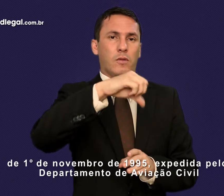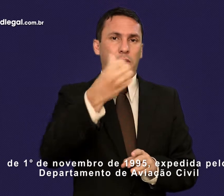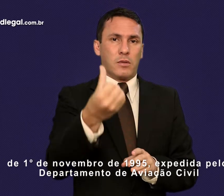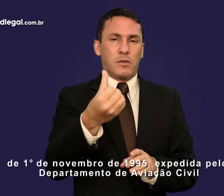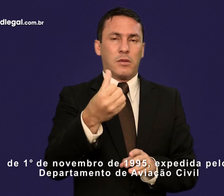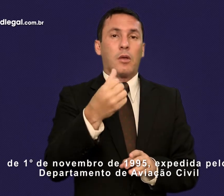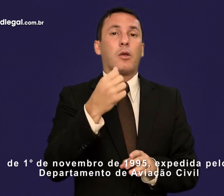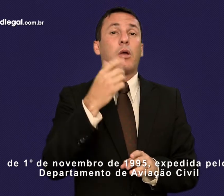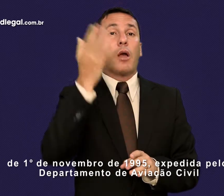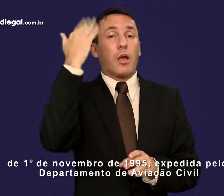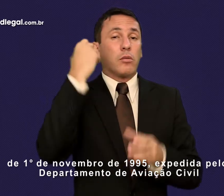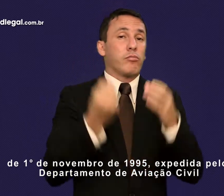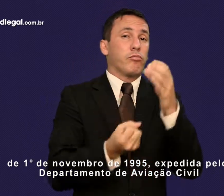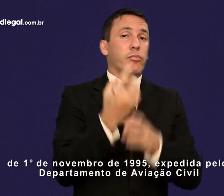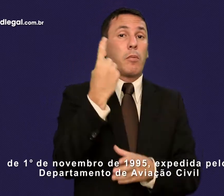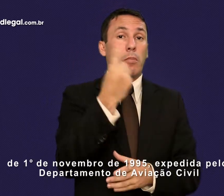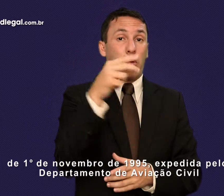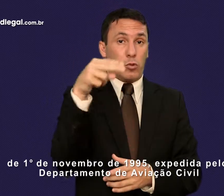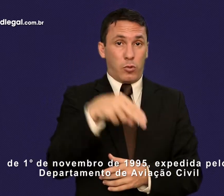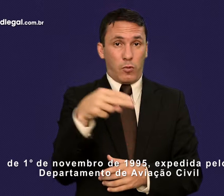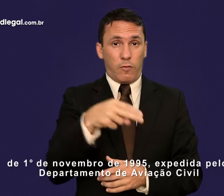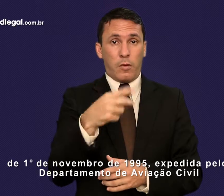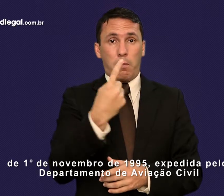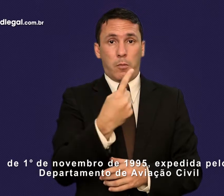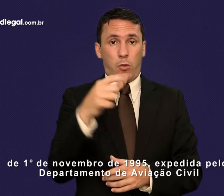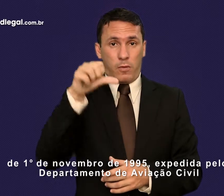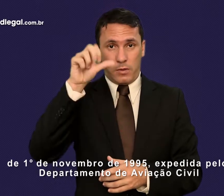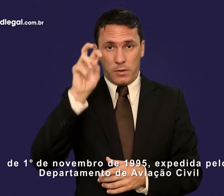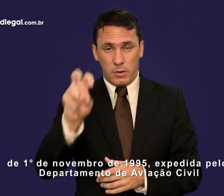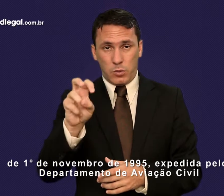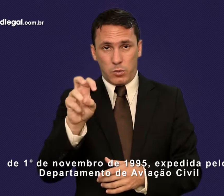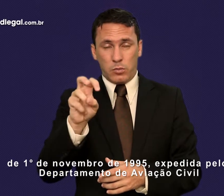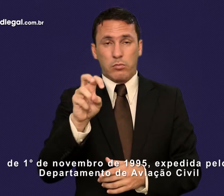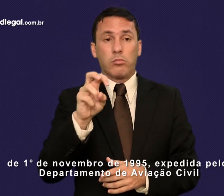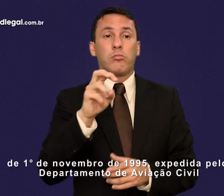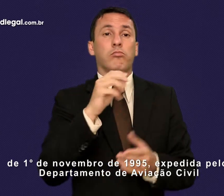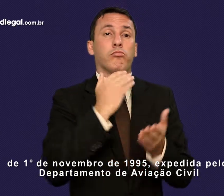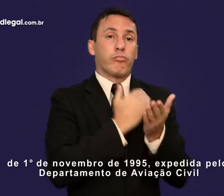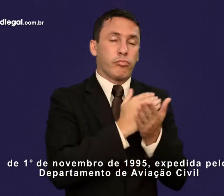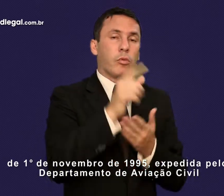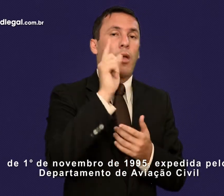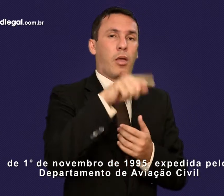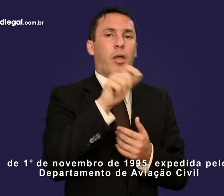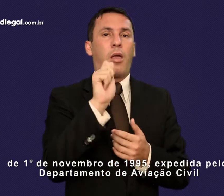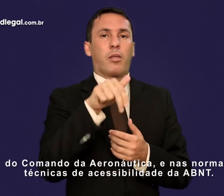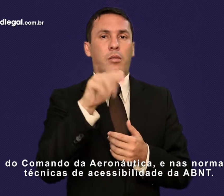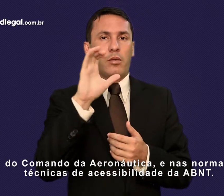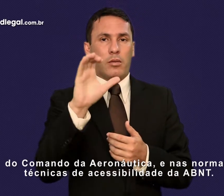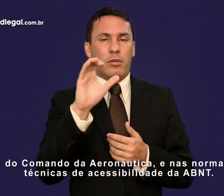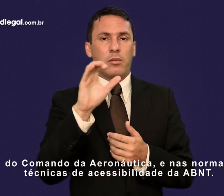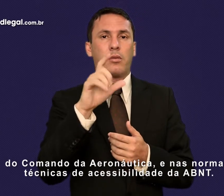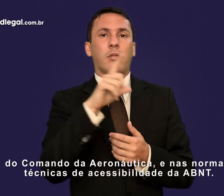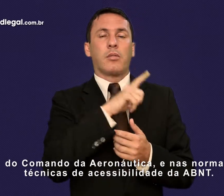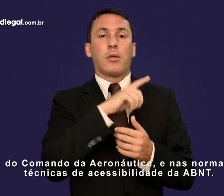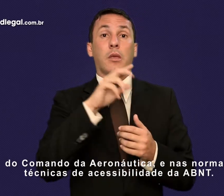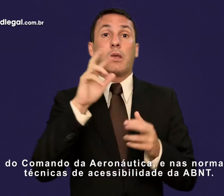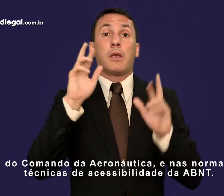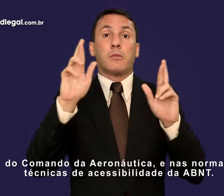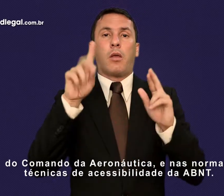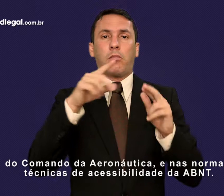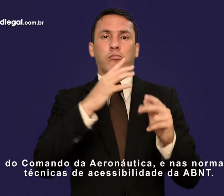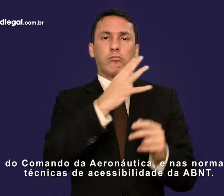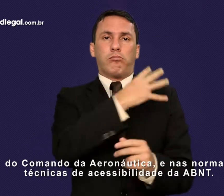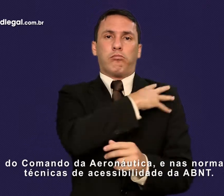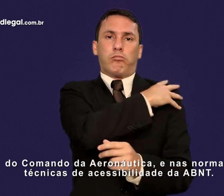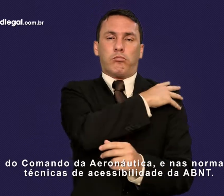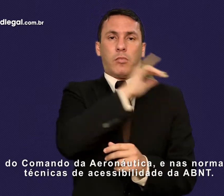NOSER-IAC-2508-0796, de 1º de novembro de 1995, expedida pelo Departamento de Aviação Civil do Comando da Aeronáutica,